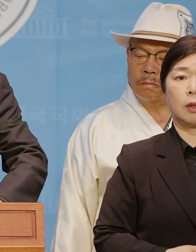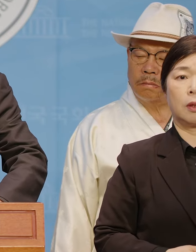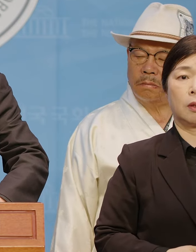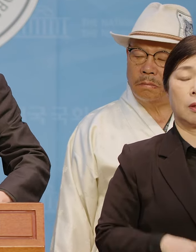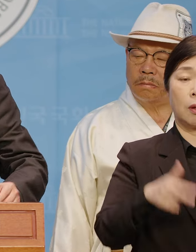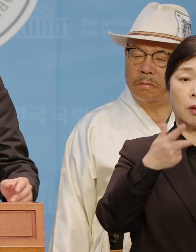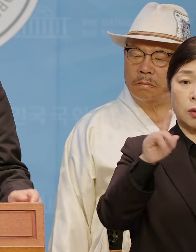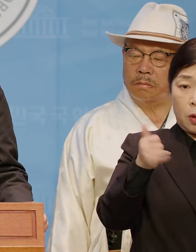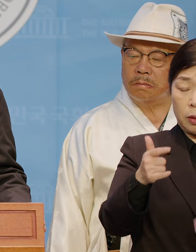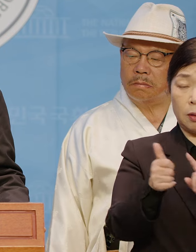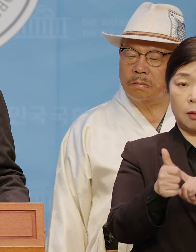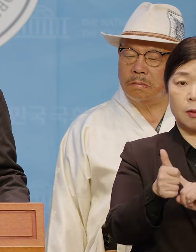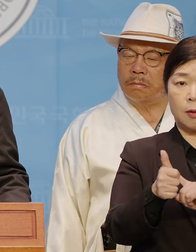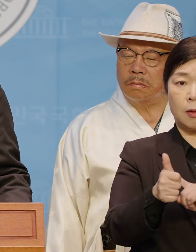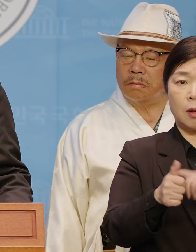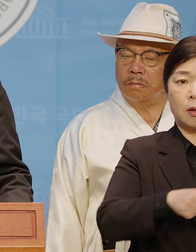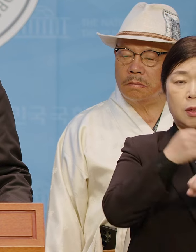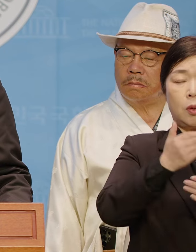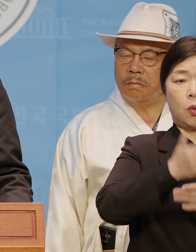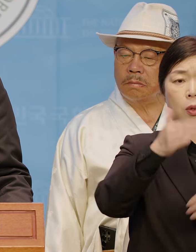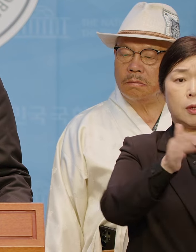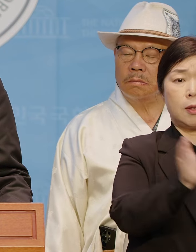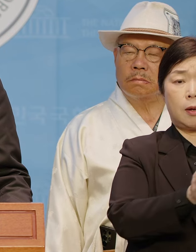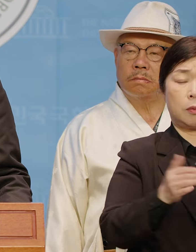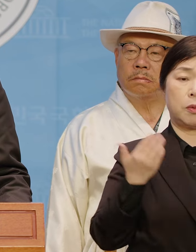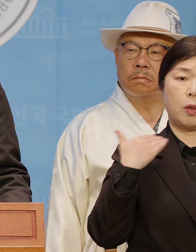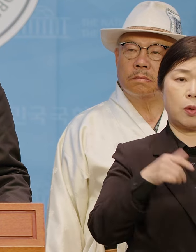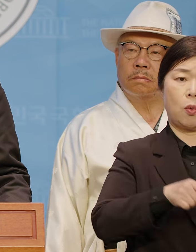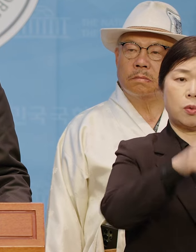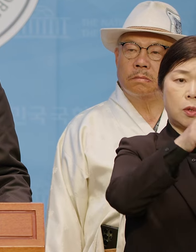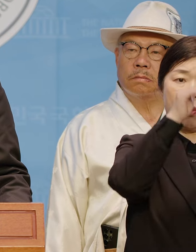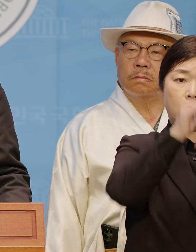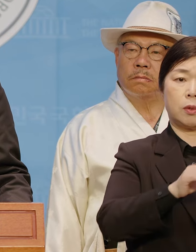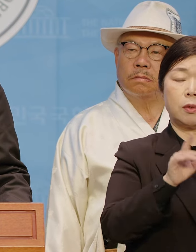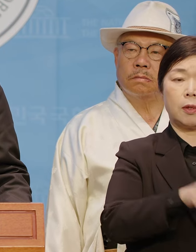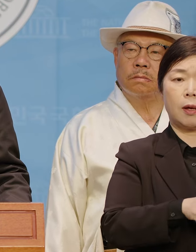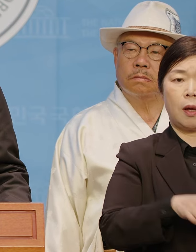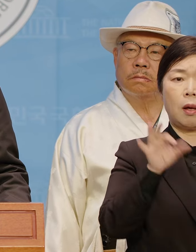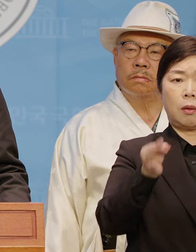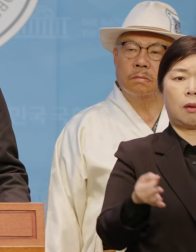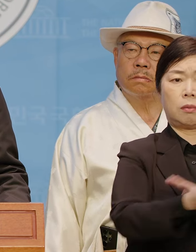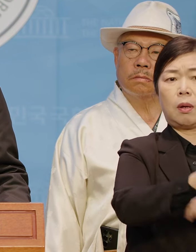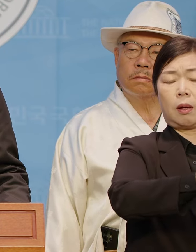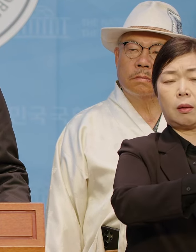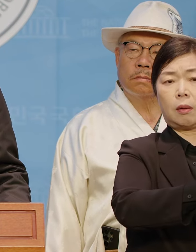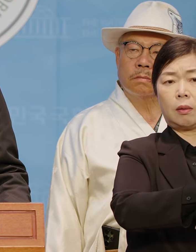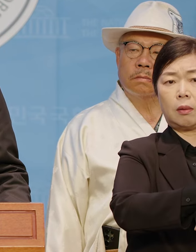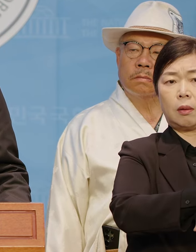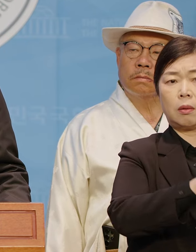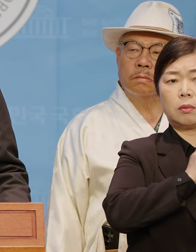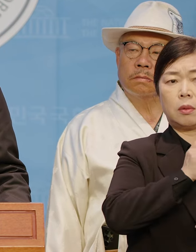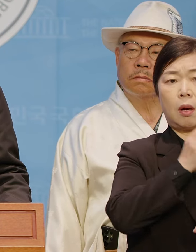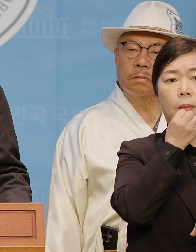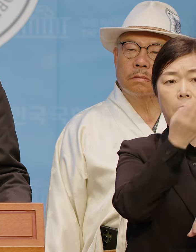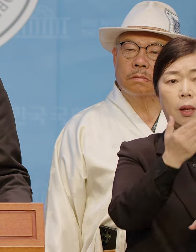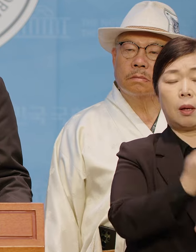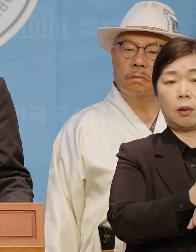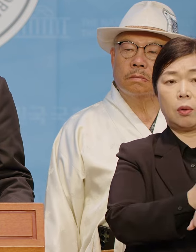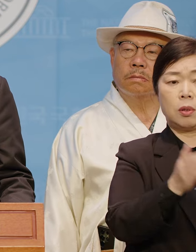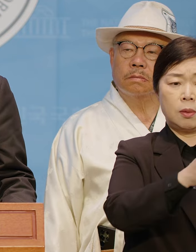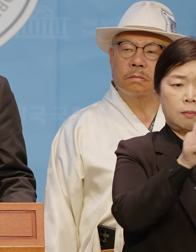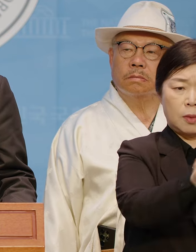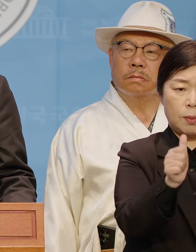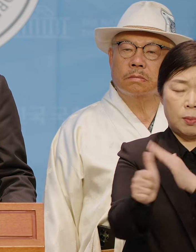정훈 씨가 고문으로 있는 자유통일당 최근 공천 과정에서 금품수수 의욕이 폭로 가가호호